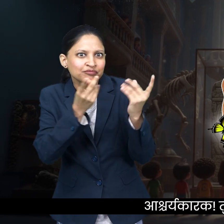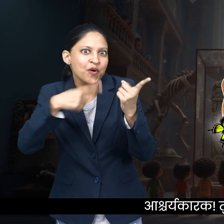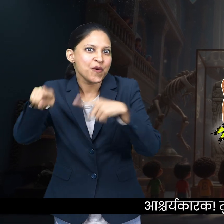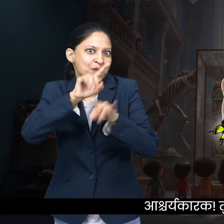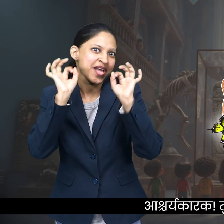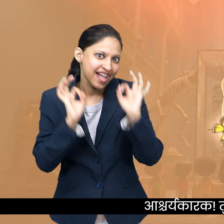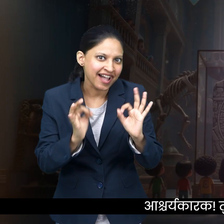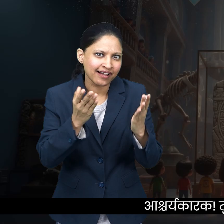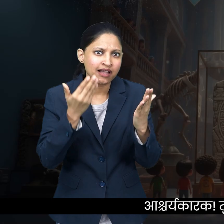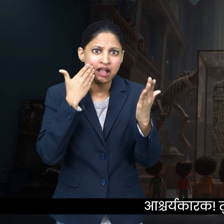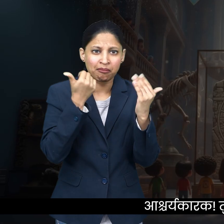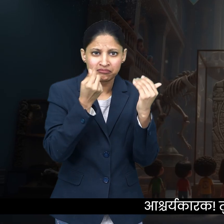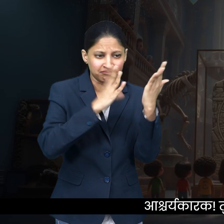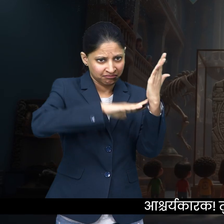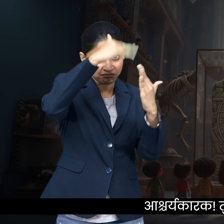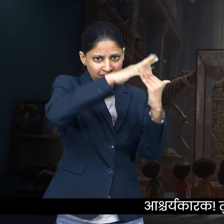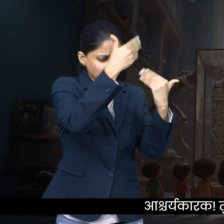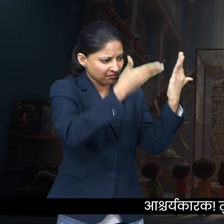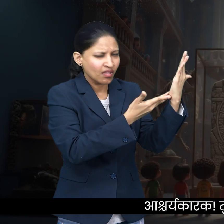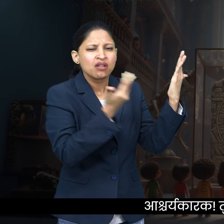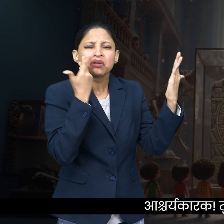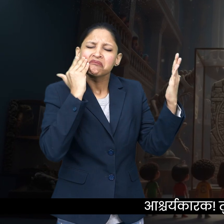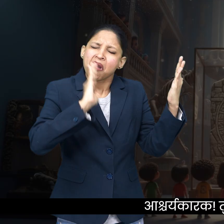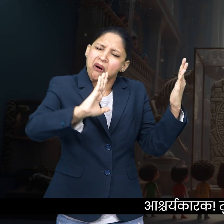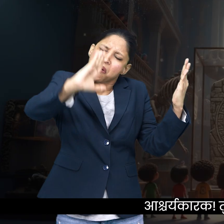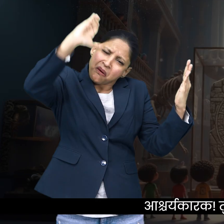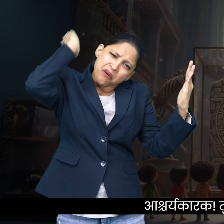आश्चर्यकारक, तुम्ही सर्व तारखा मोजल्या.